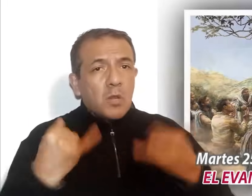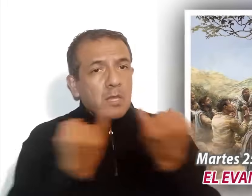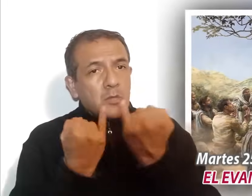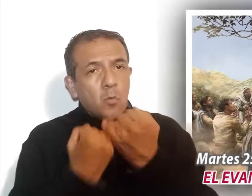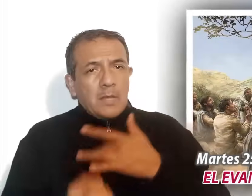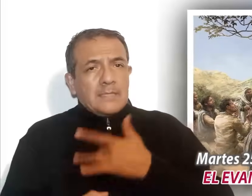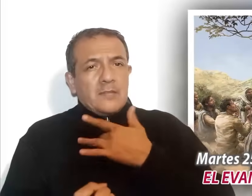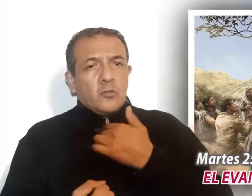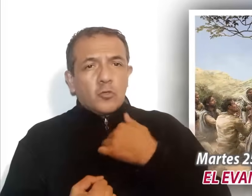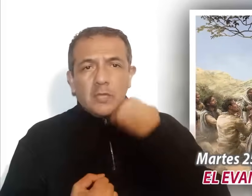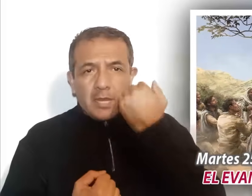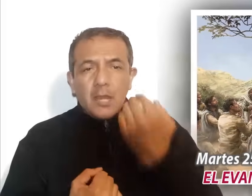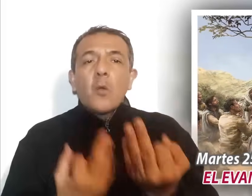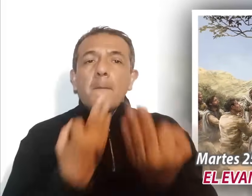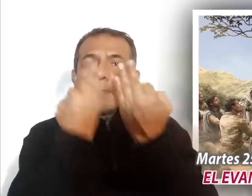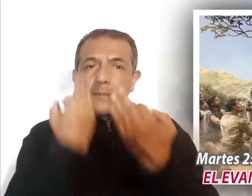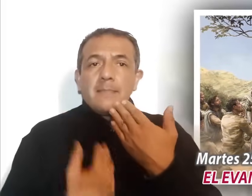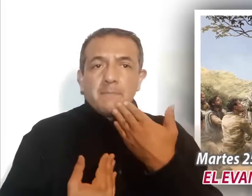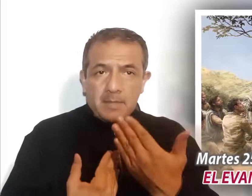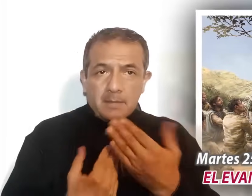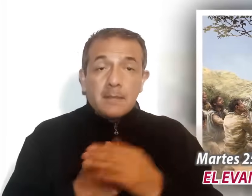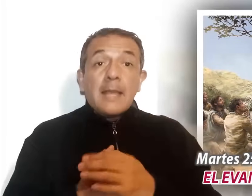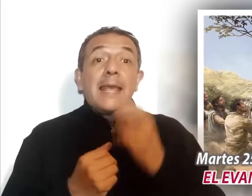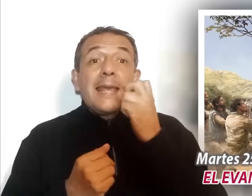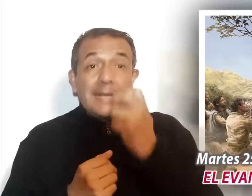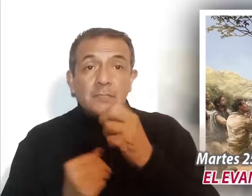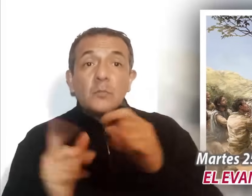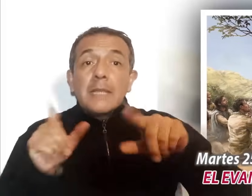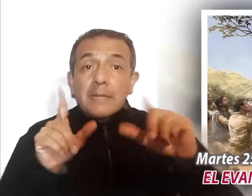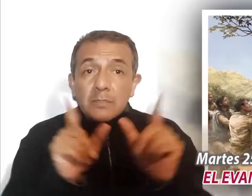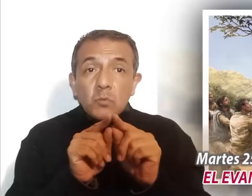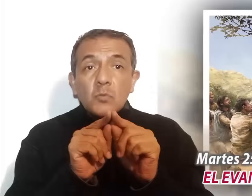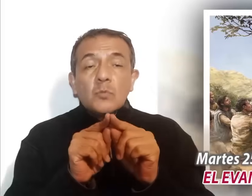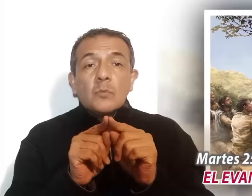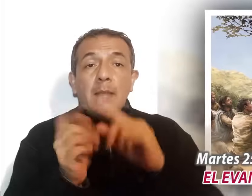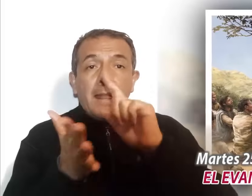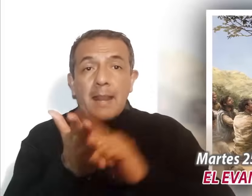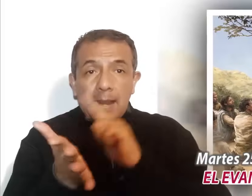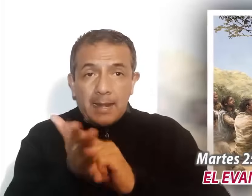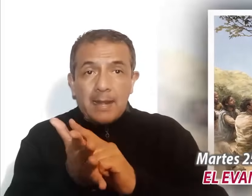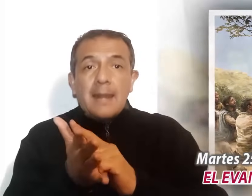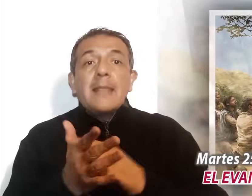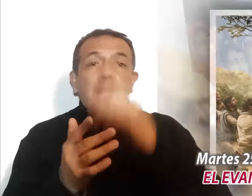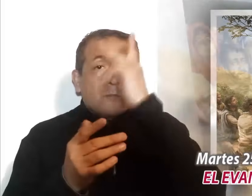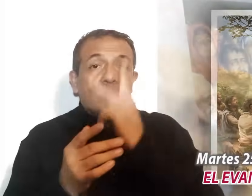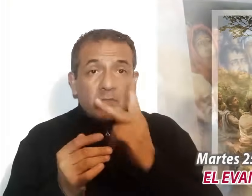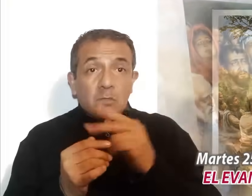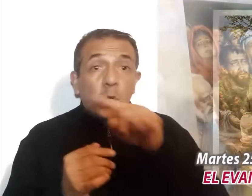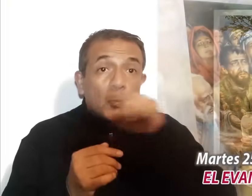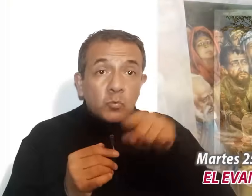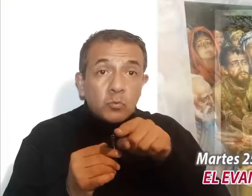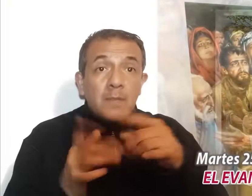a ustedes. En esto se resumen la ley y los profetas. Entren por la puerta